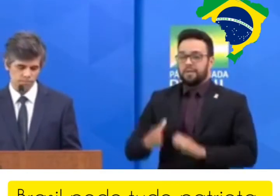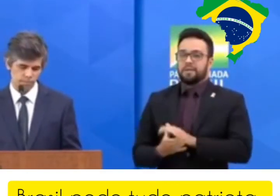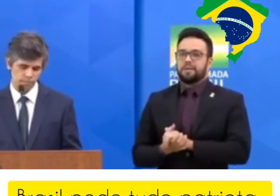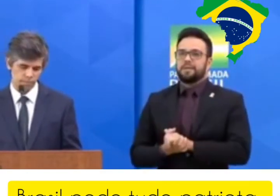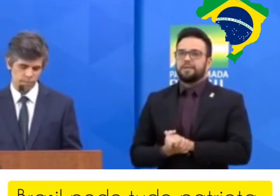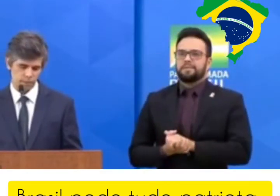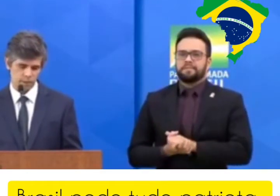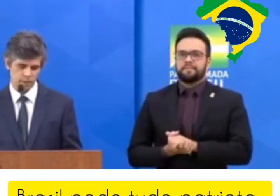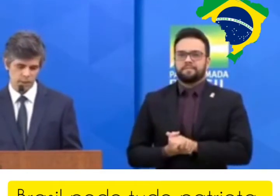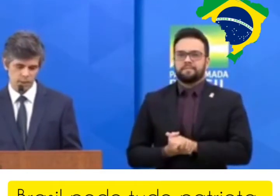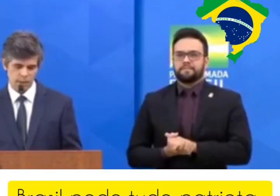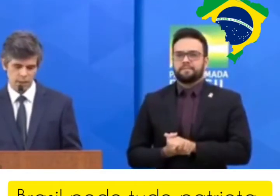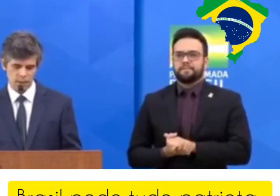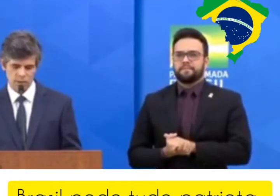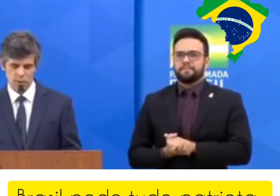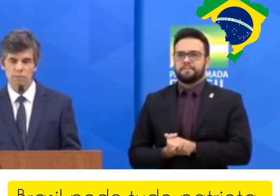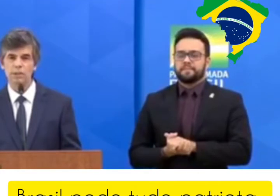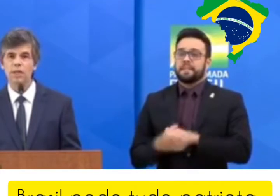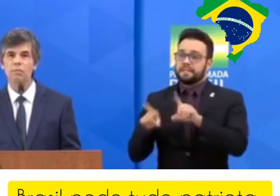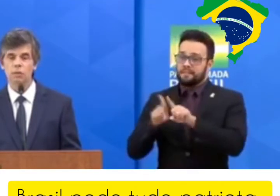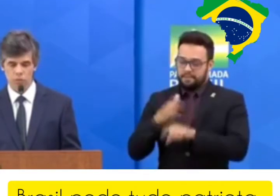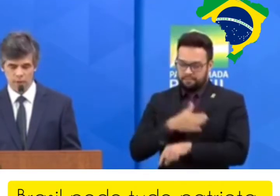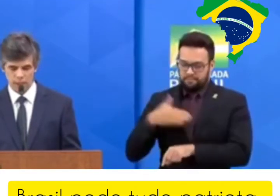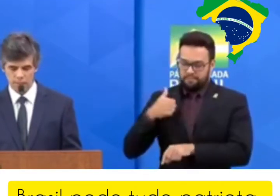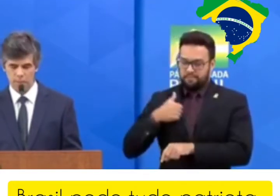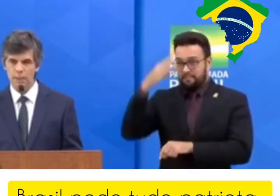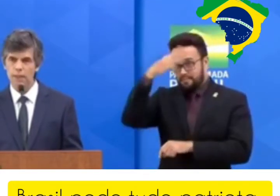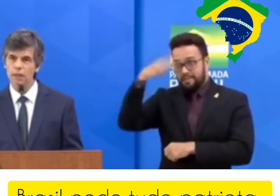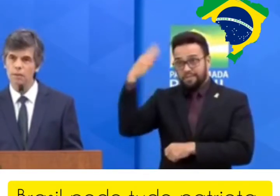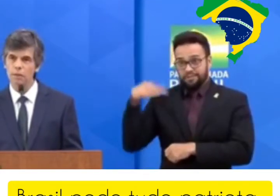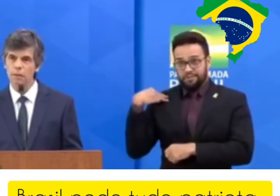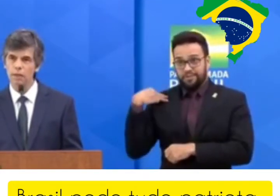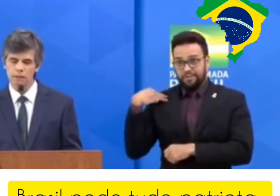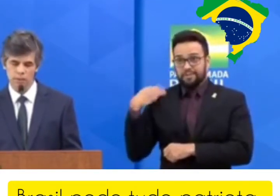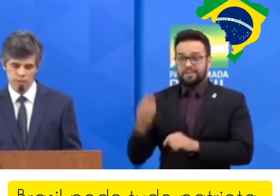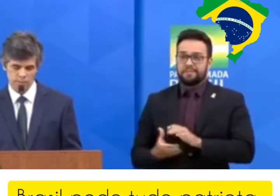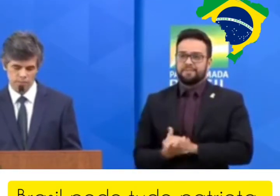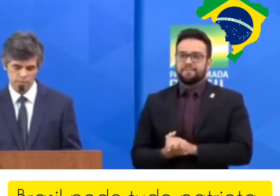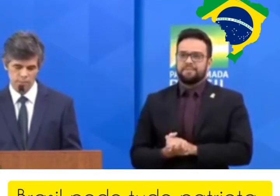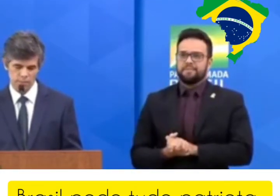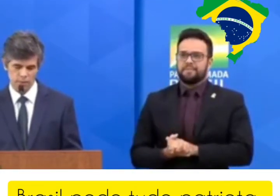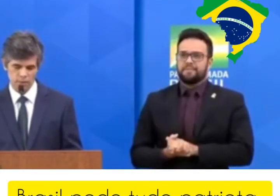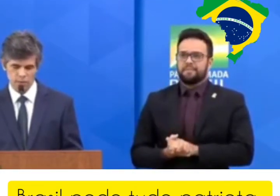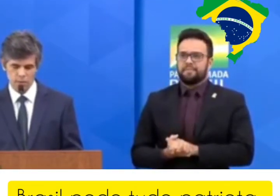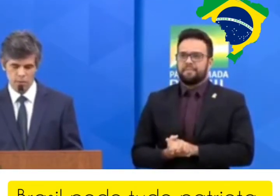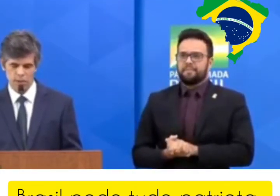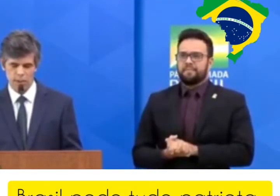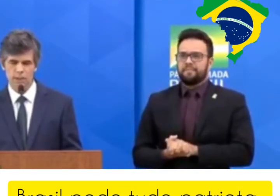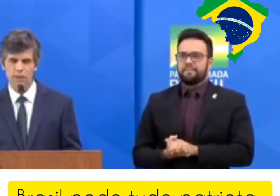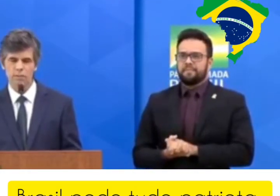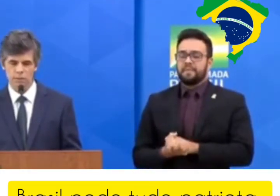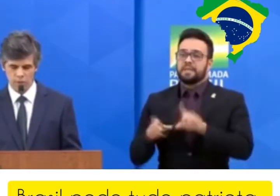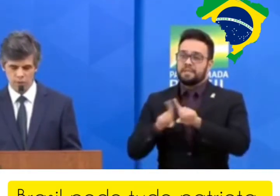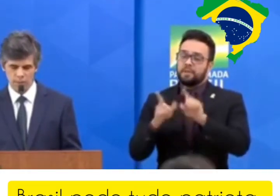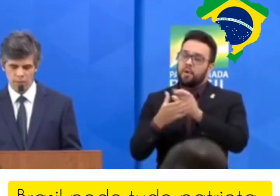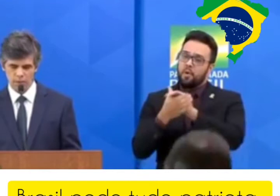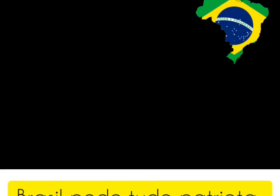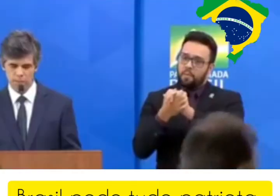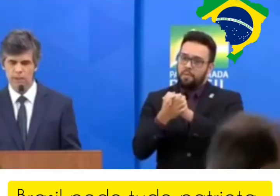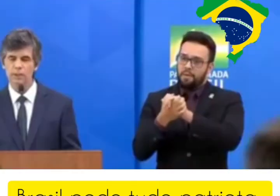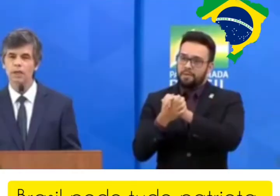Bolsonaro, a senhora Michele Bolsonaro, a primeira-dama do país, o excelentíssimo